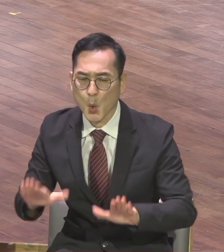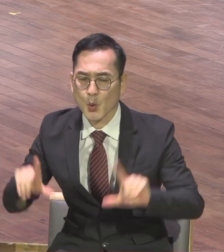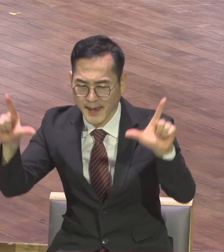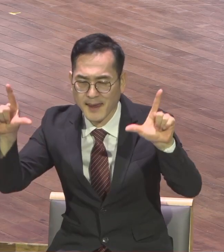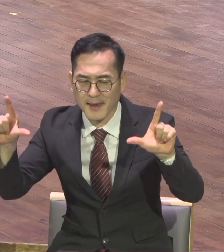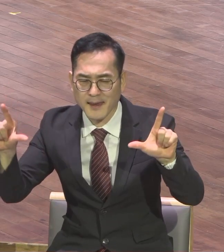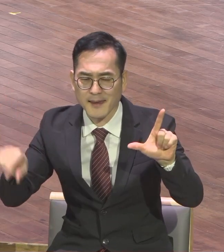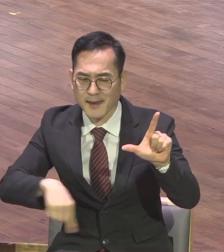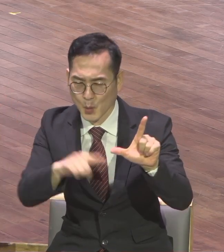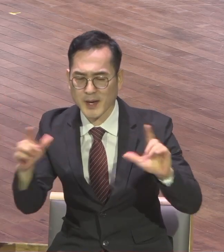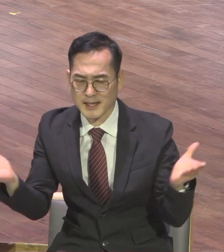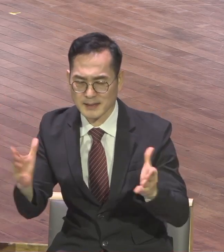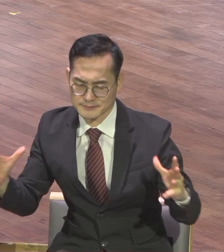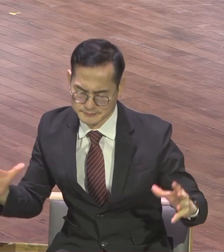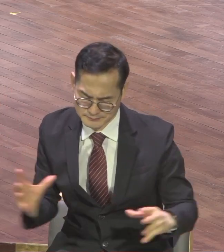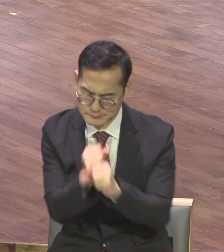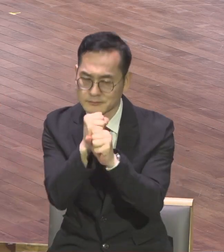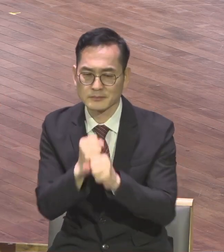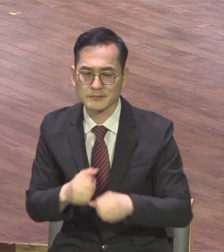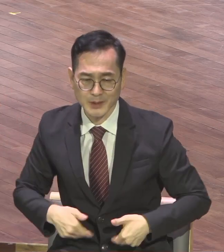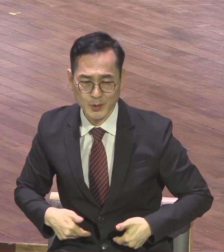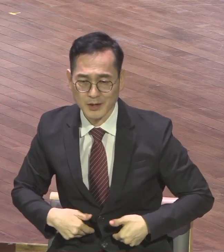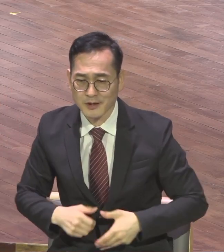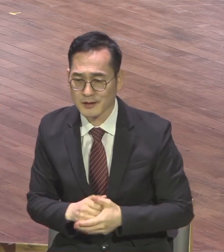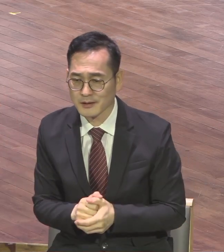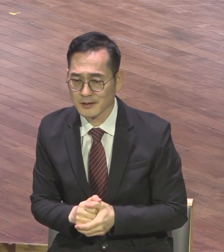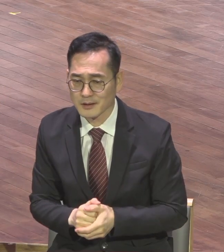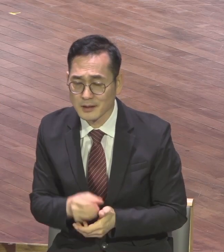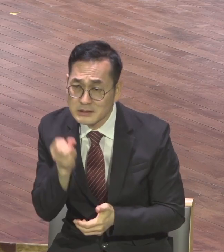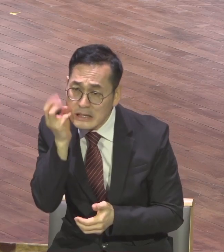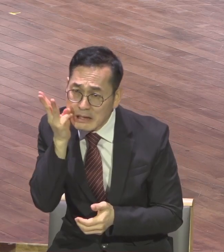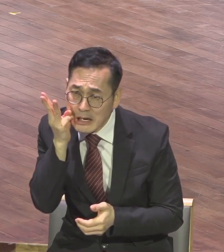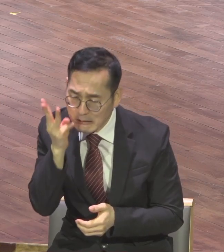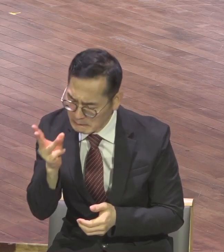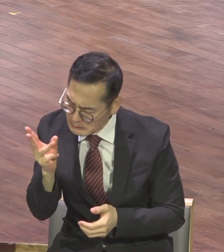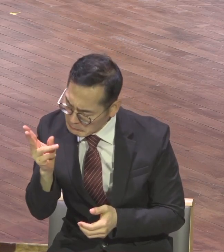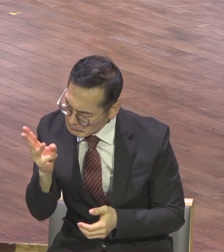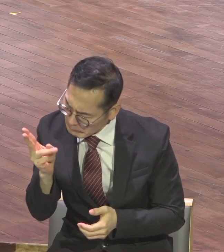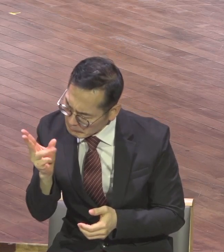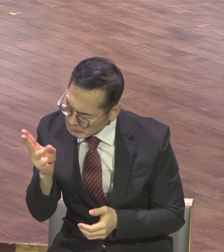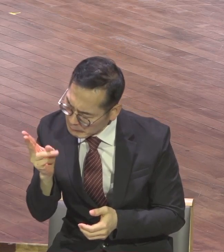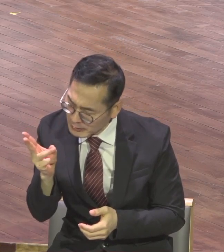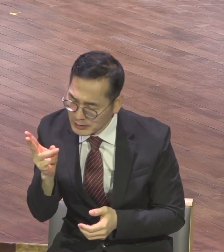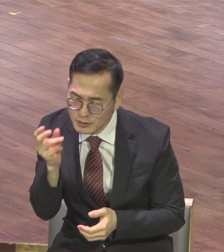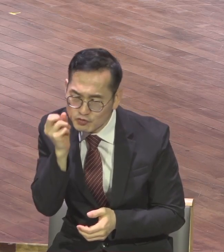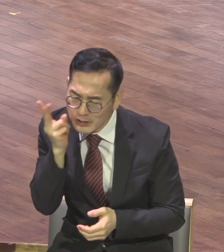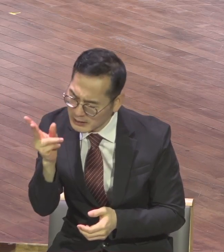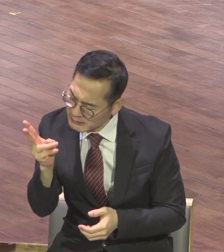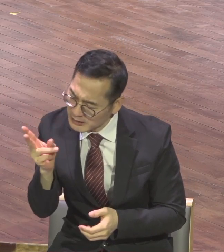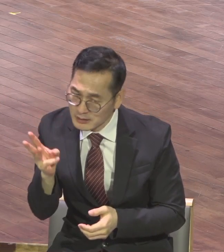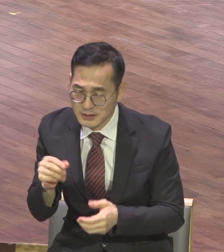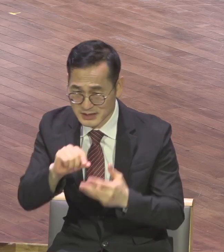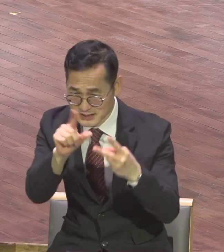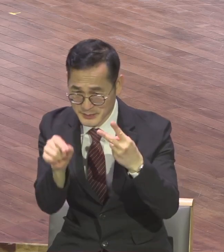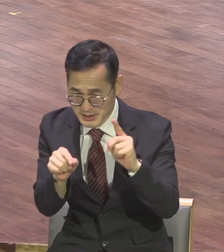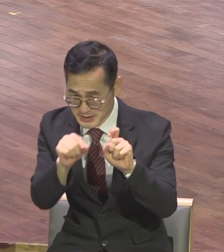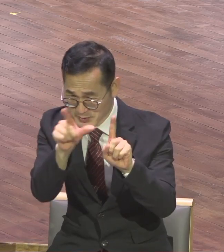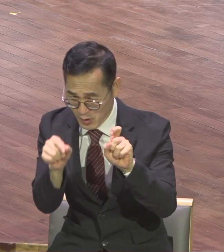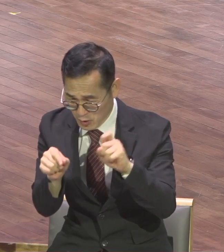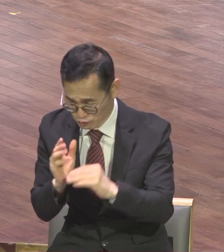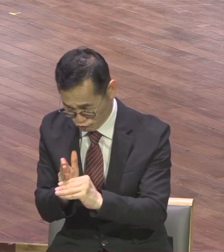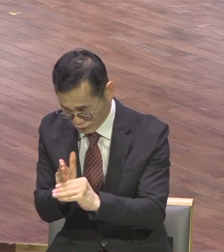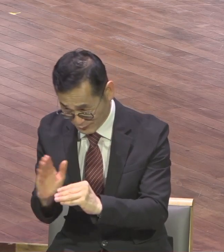이제 내야 되는 게 하반기에 불과 세 달이 안 됩니다. 자, 11월 중순부터는